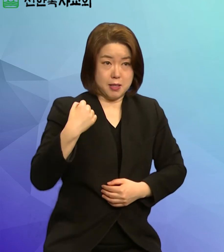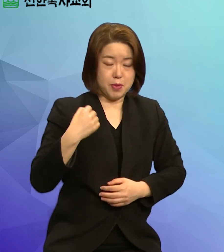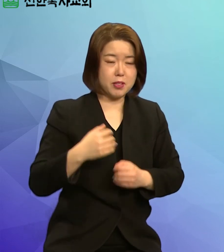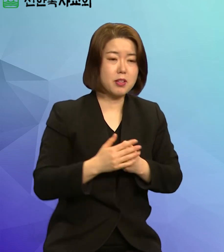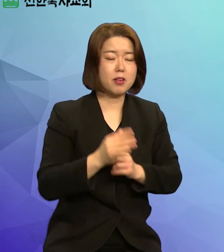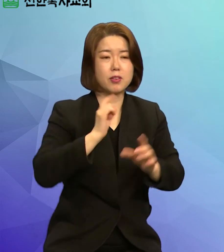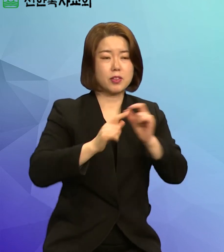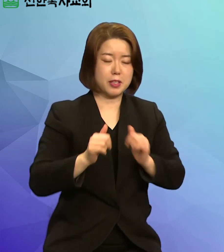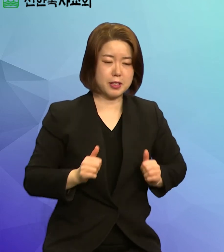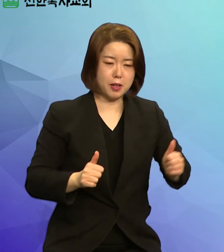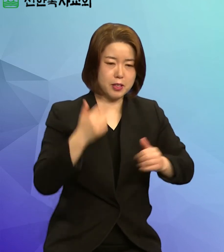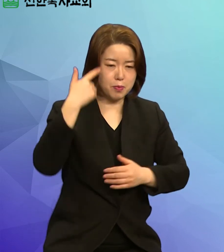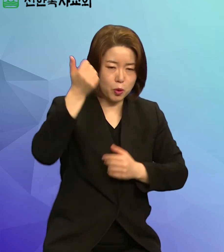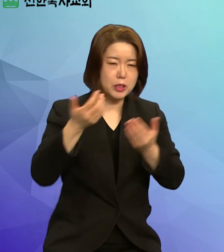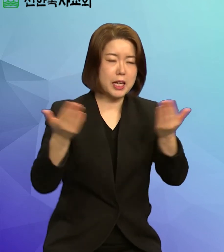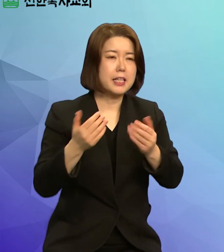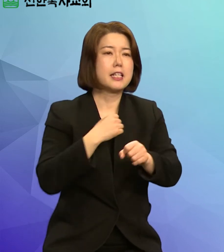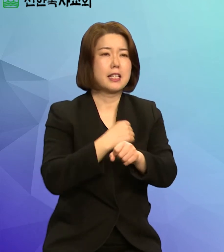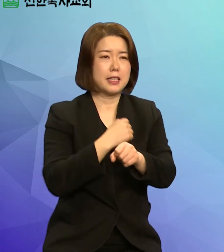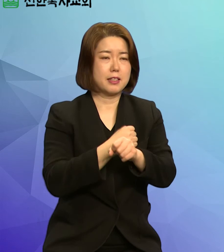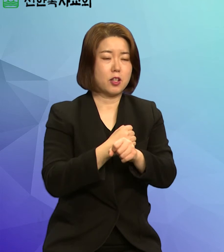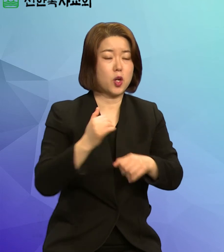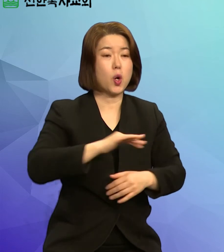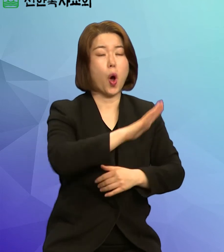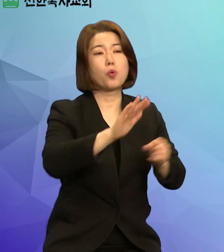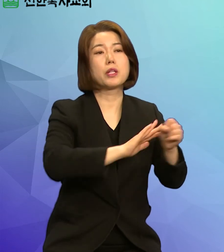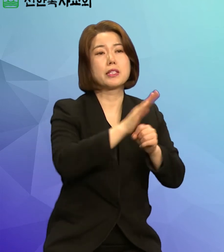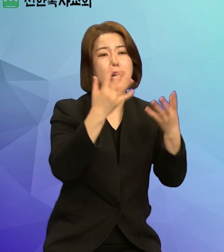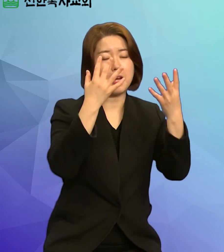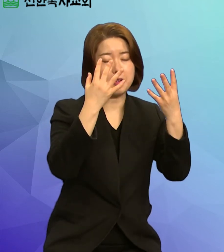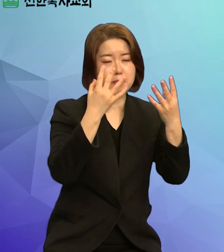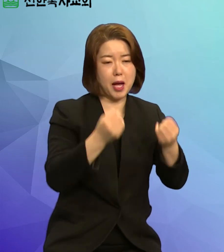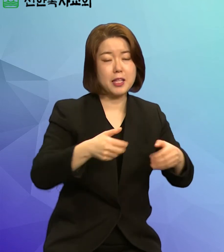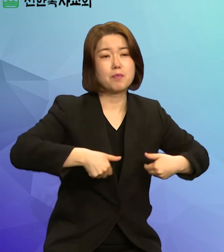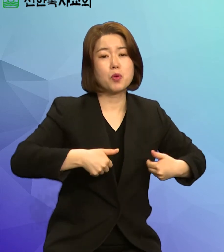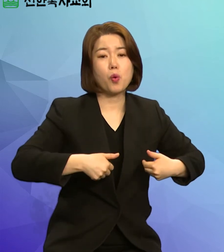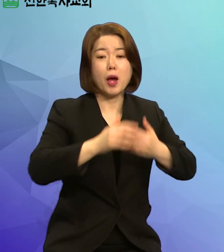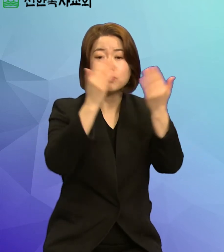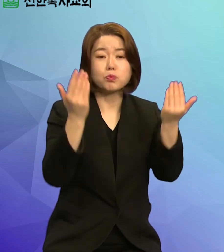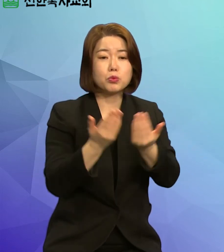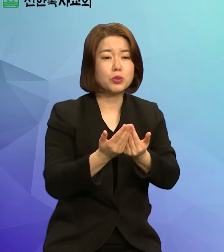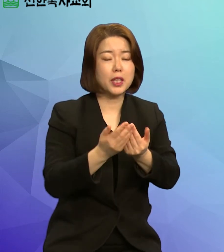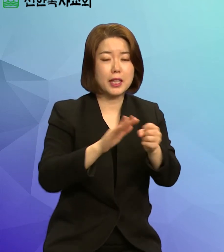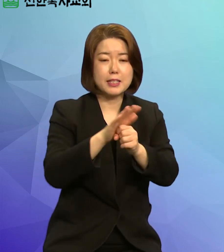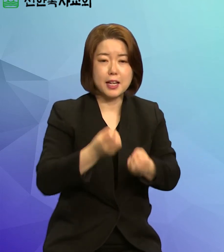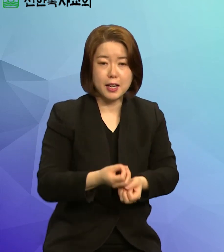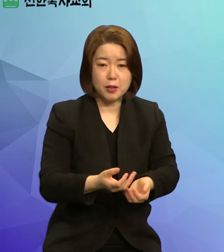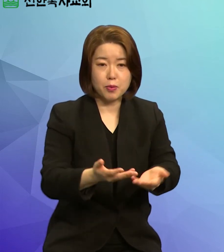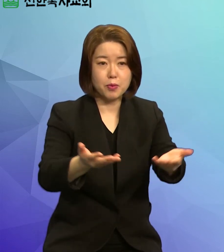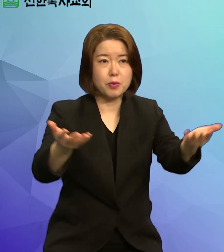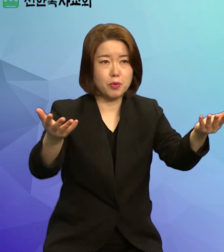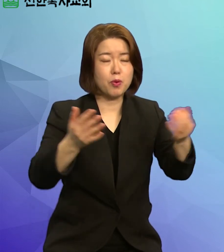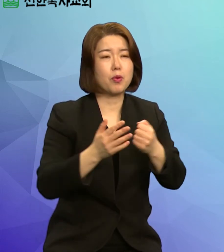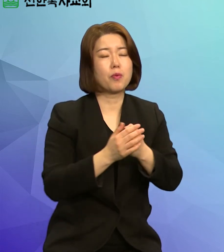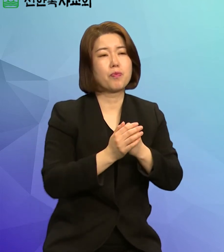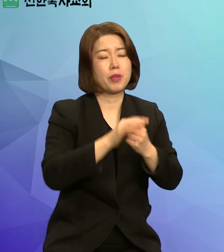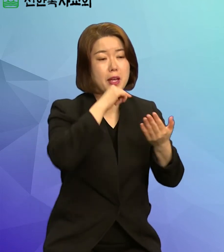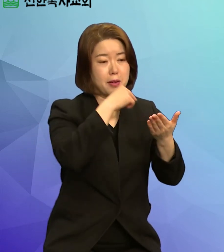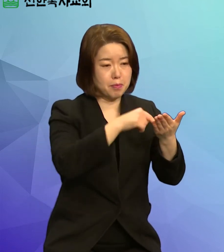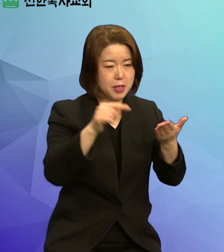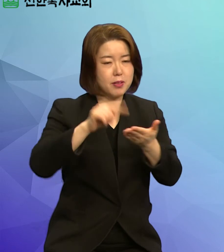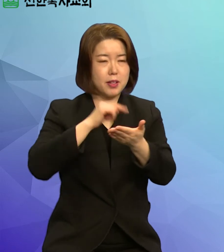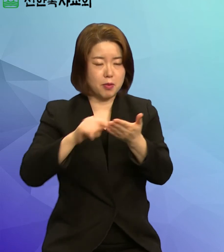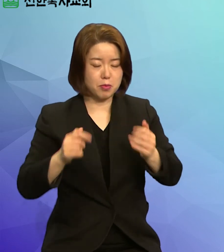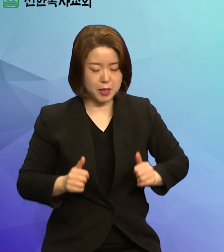열심히 사역함으로 저희 사랑이 필요한 모든 사람에게 다시 이 사랑을 전하면서 빚